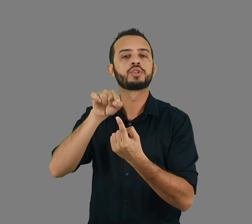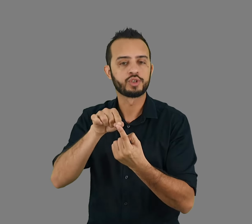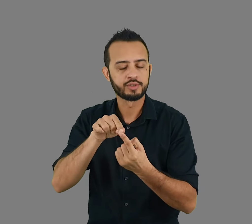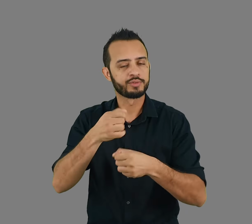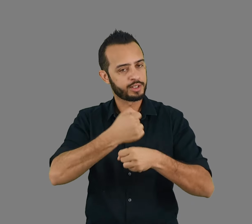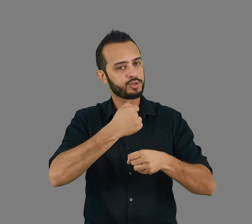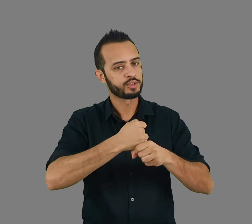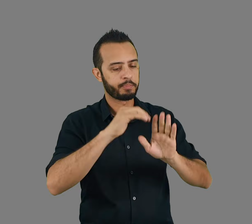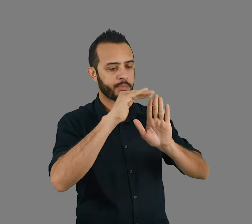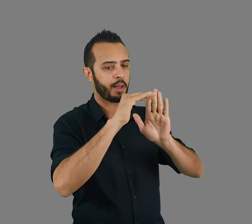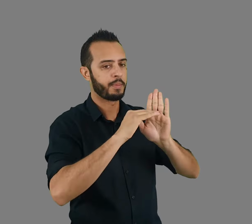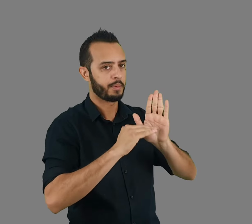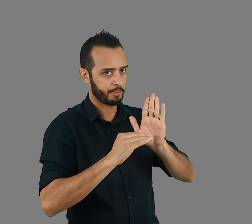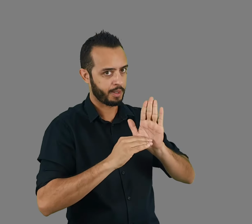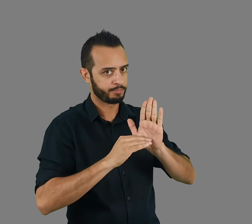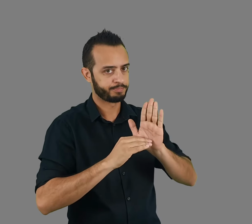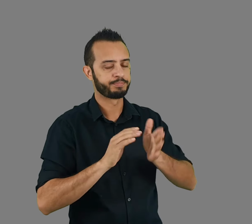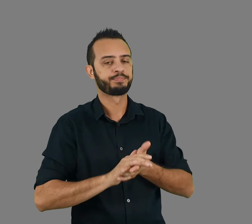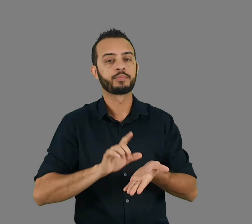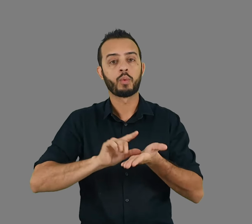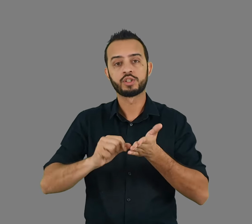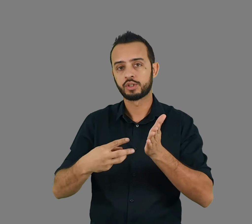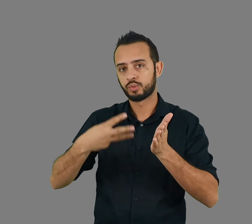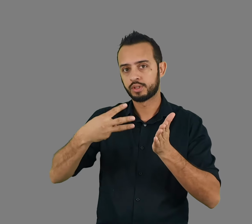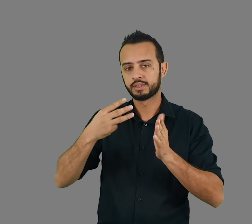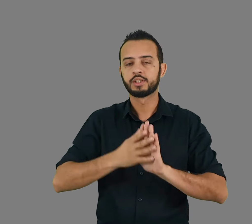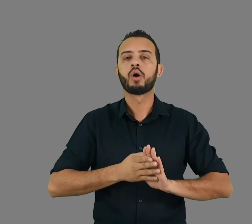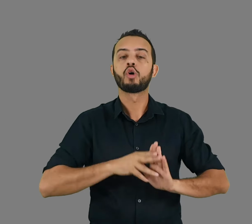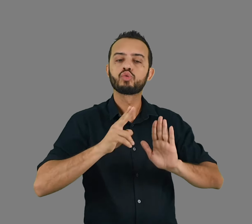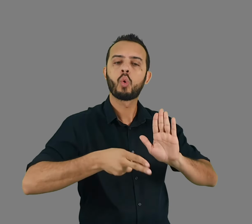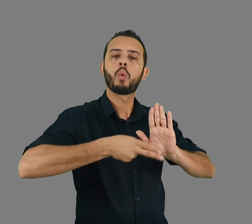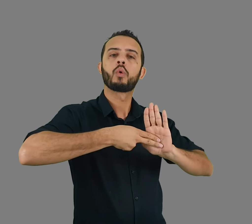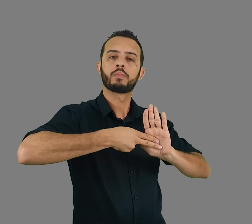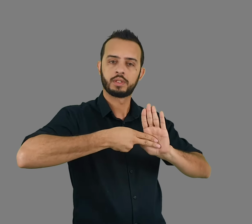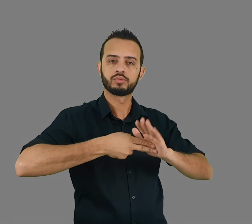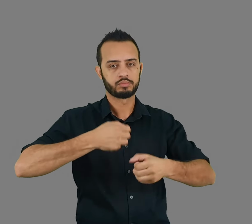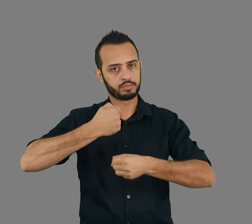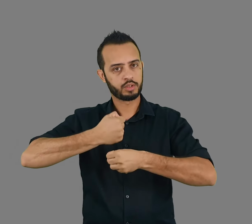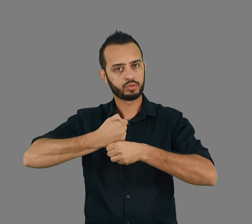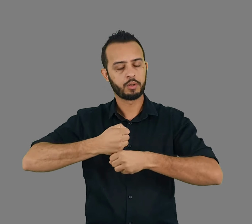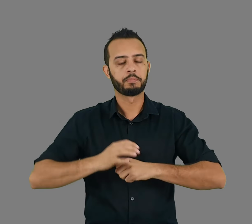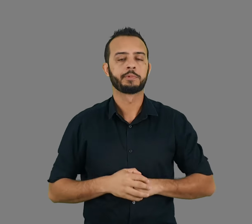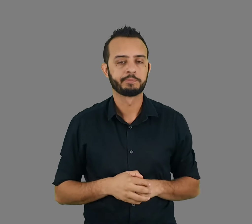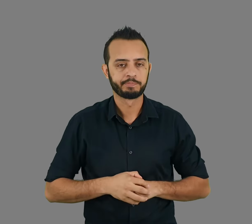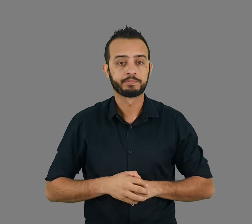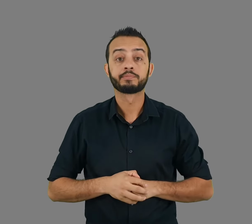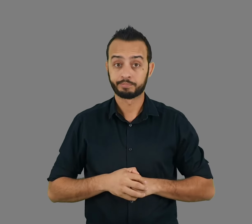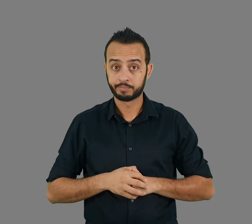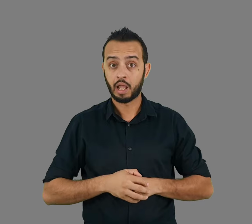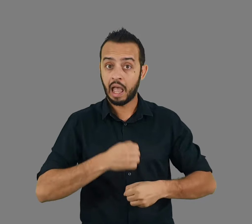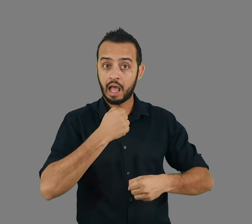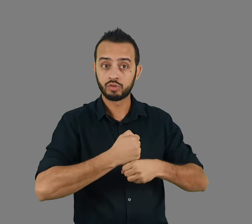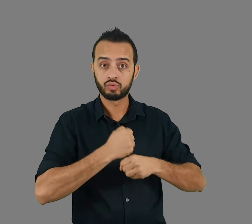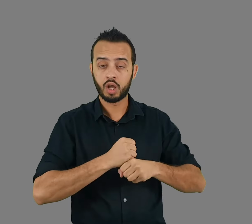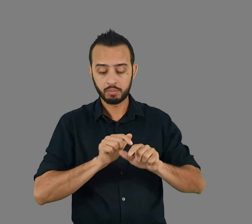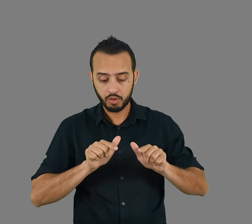sociais. Artigo 3º dos compromissos da Asucamp. A Asucamp se dedicará às suas